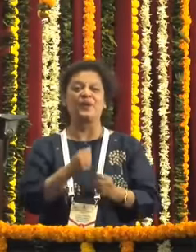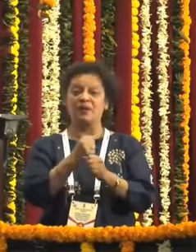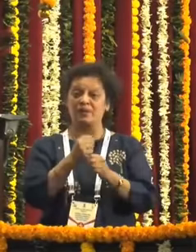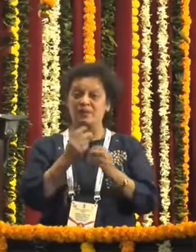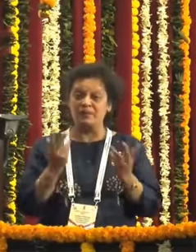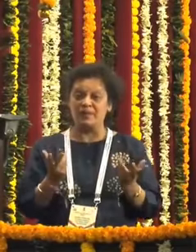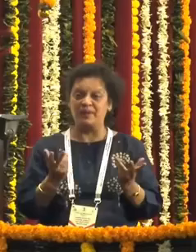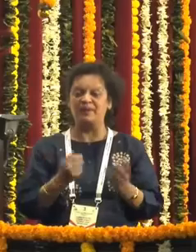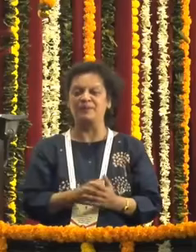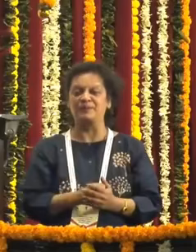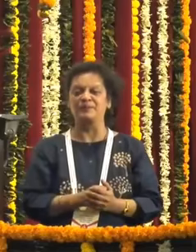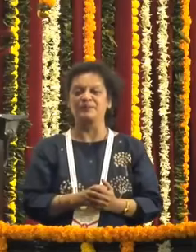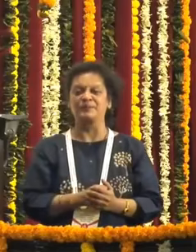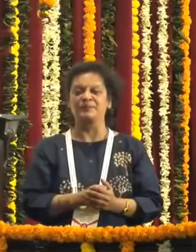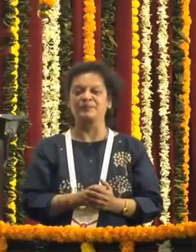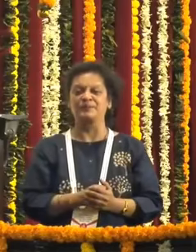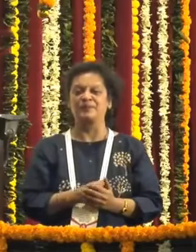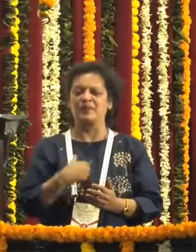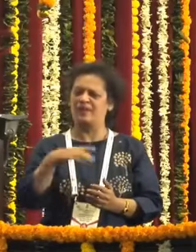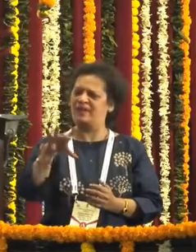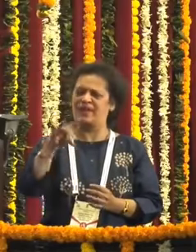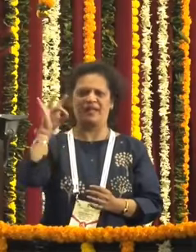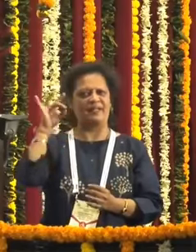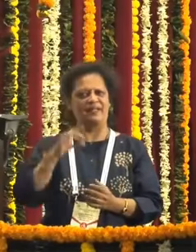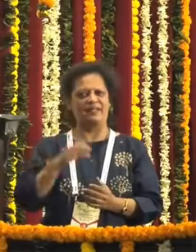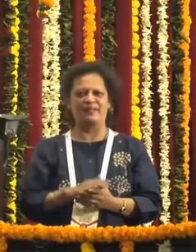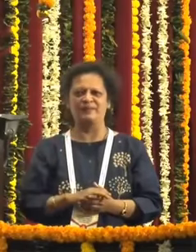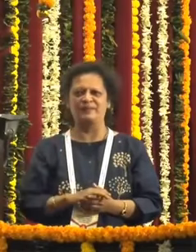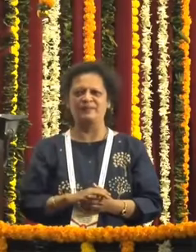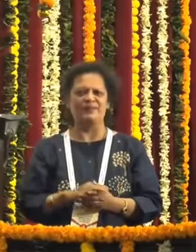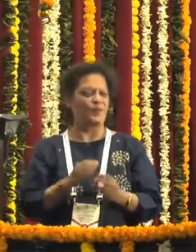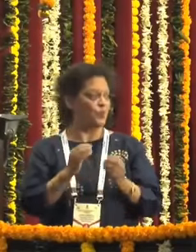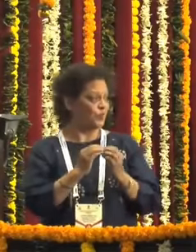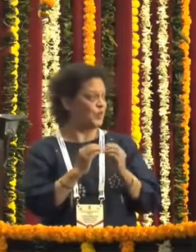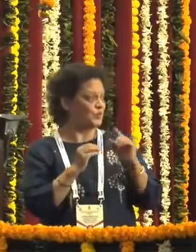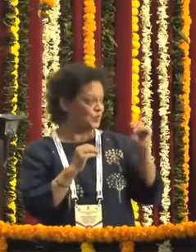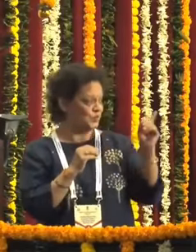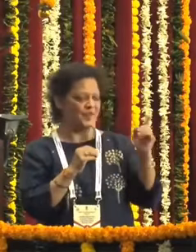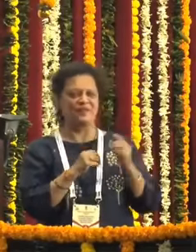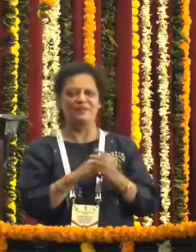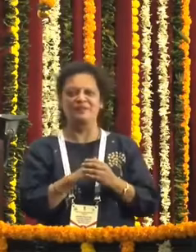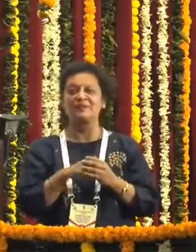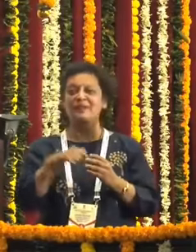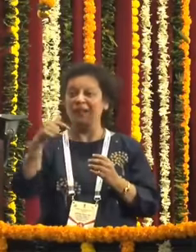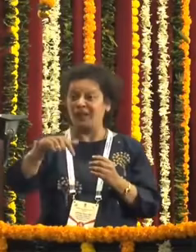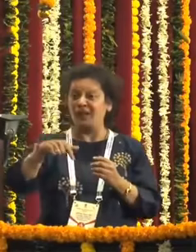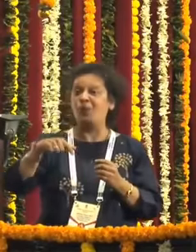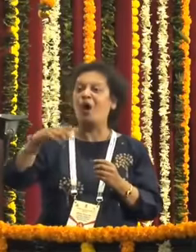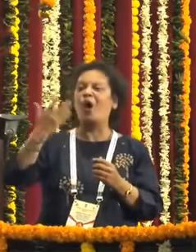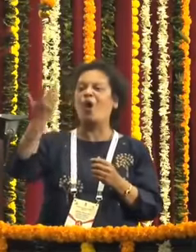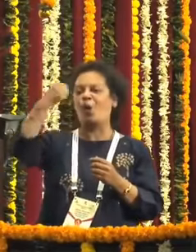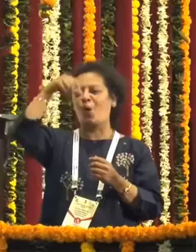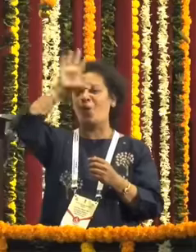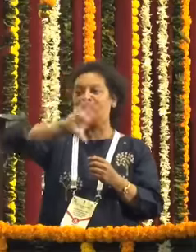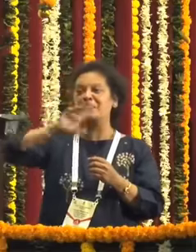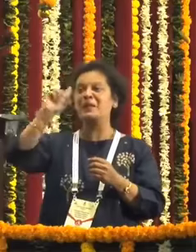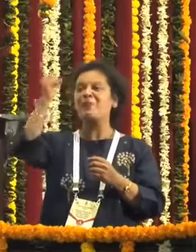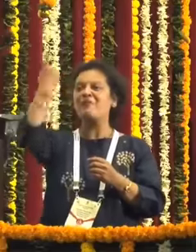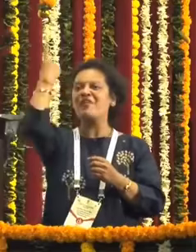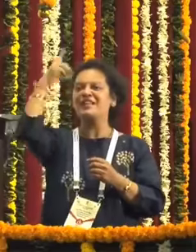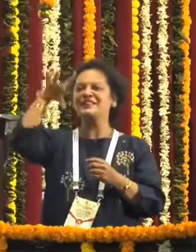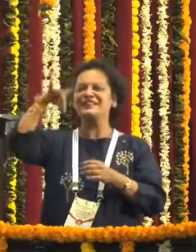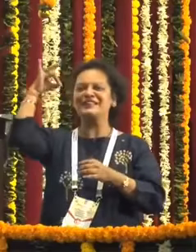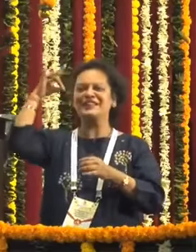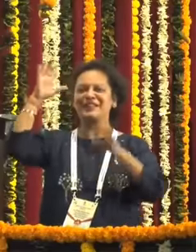संवेदनशील सरकारने घेतलेला निर्णय मला वाटतं बच्चू भाऊ या देशातला पहिला निर्णय आपल्या राज्याने